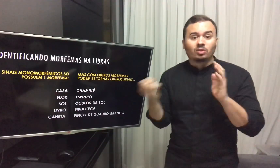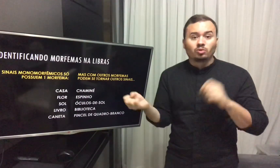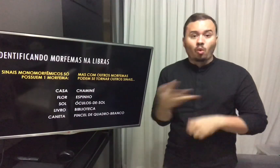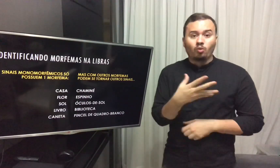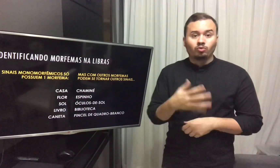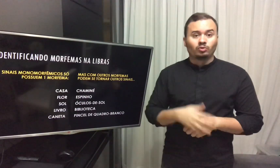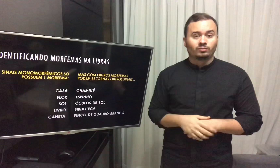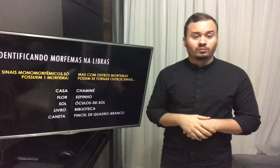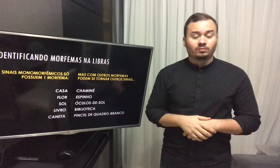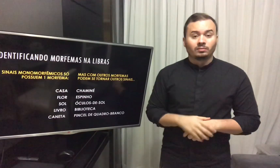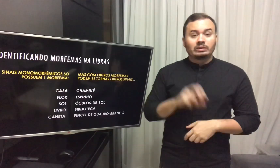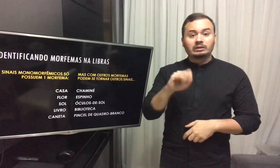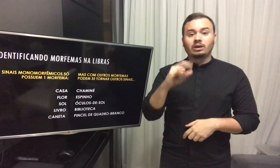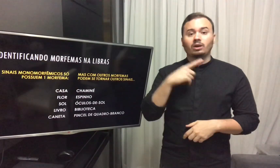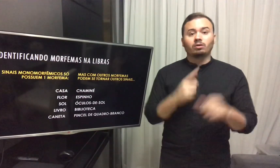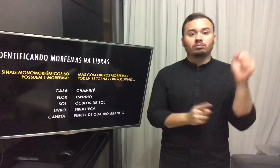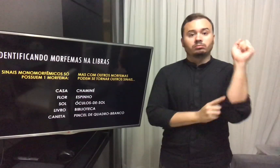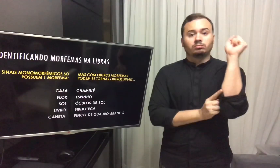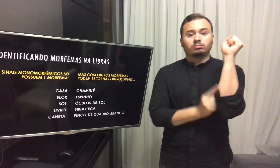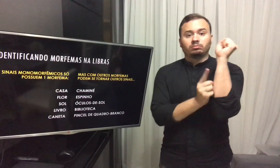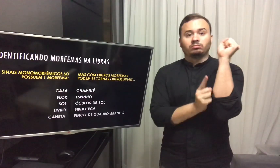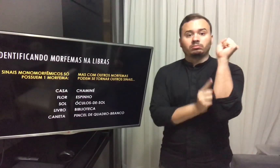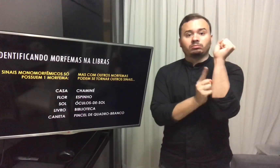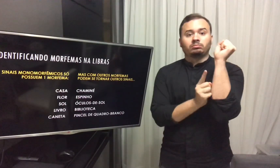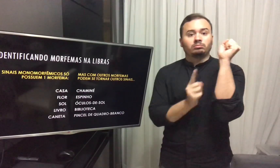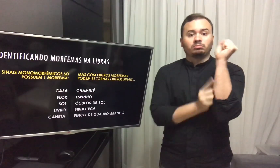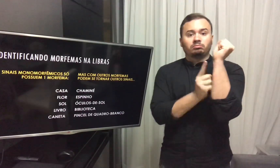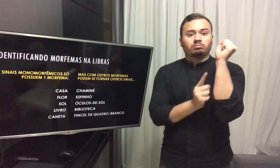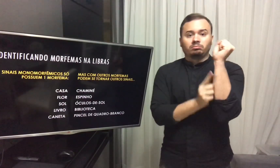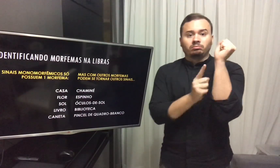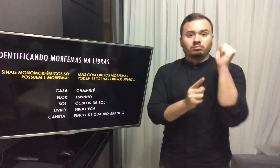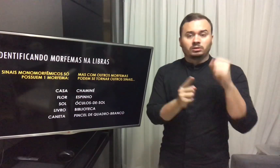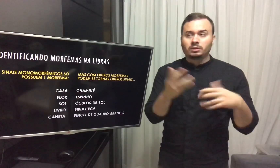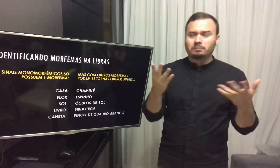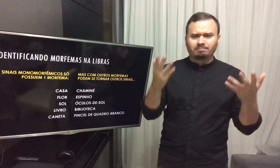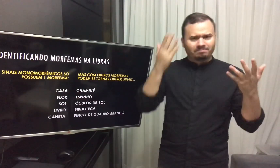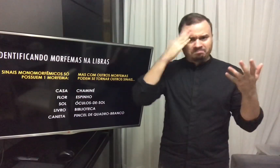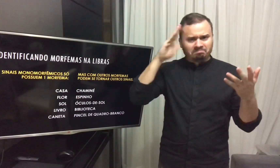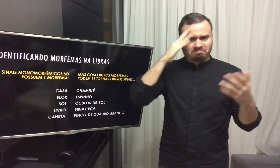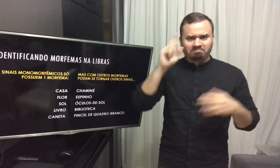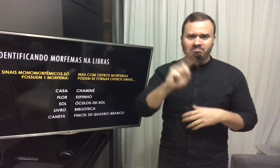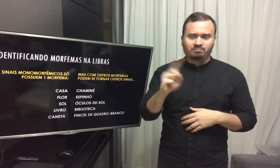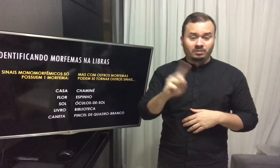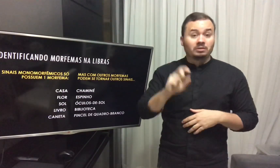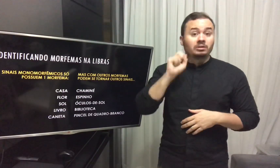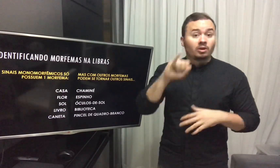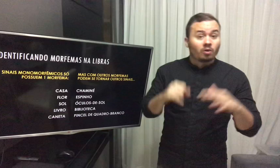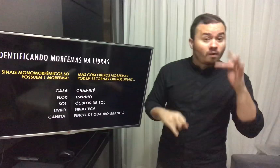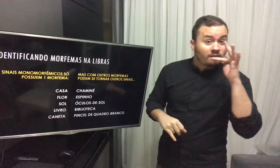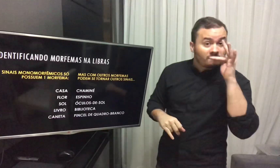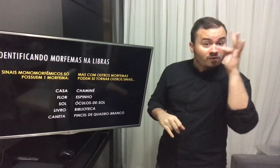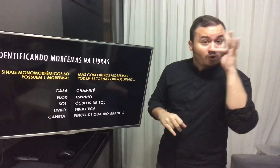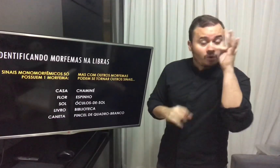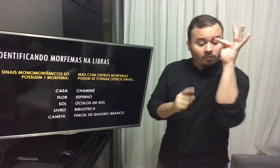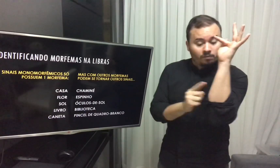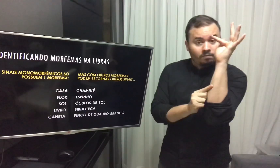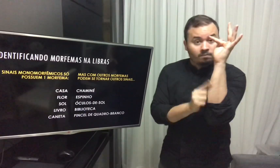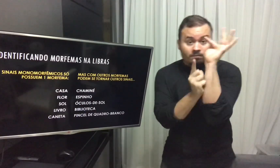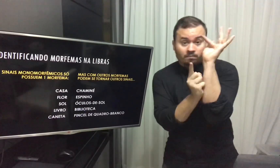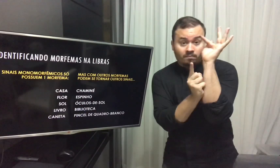que remete ao espinho. Então, se eu fizesse só o segundo sinal, ele não ficaria claro. Primeiro eu faço flor